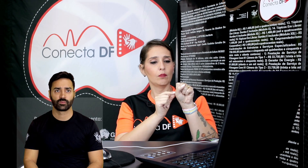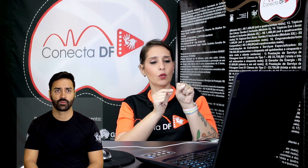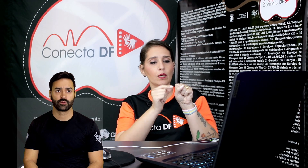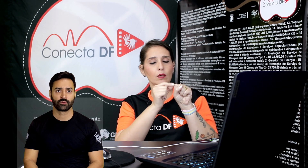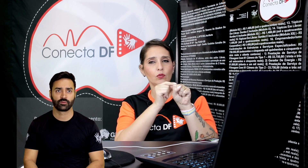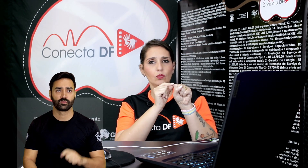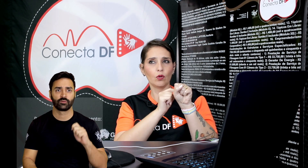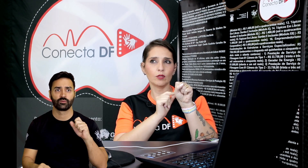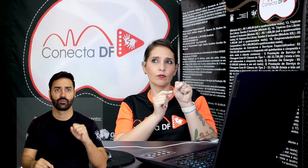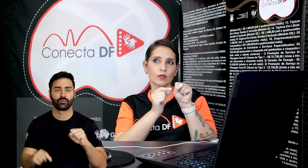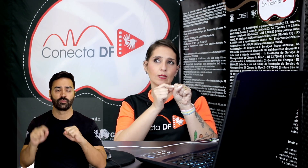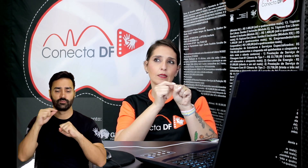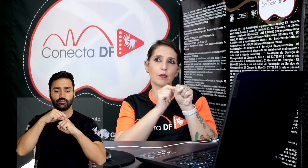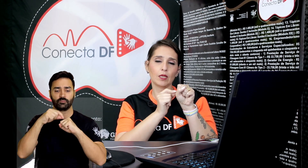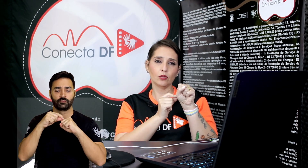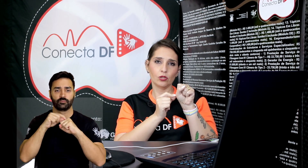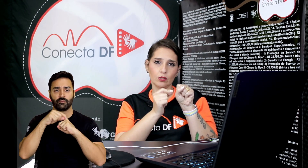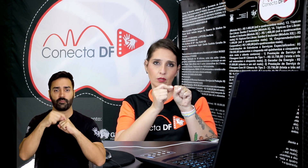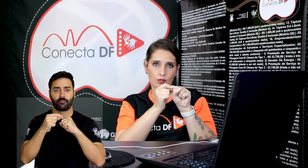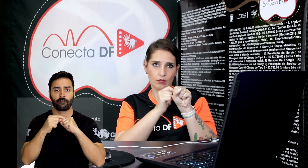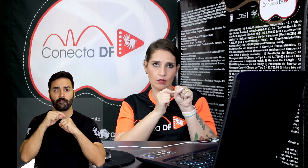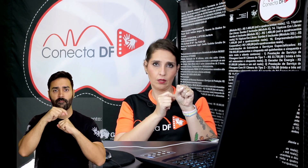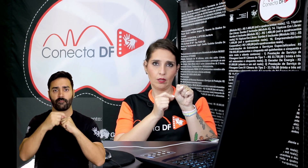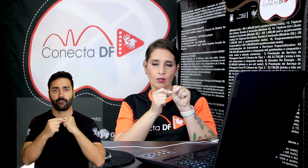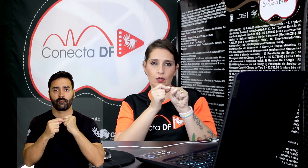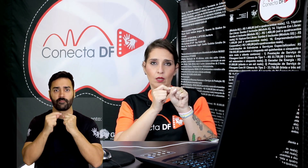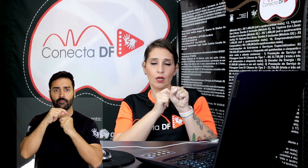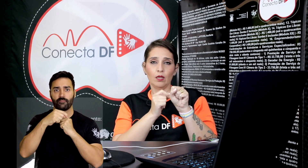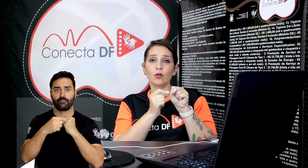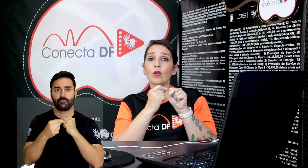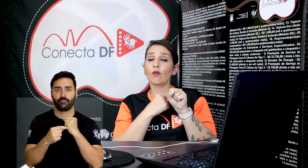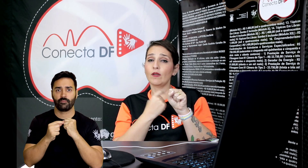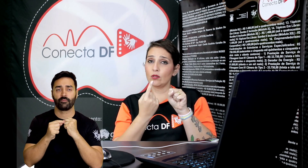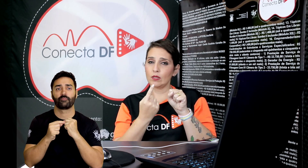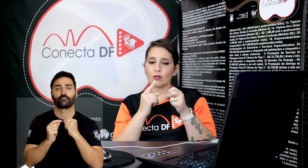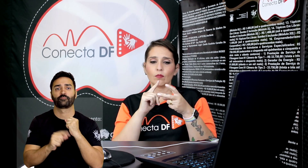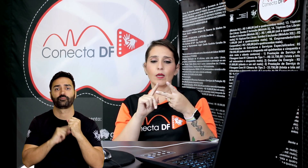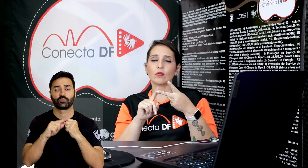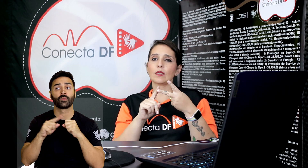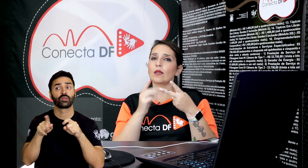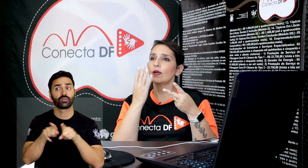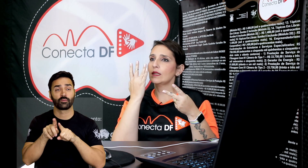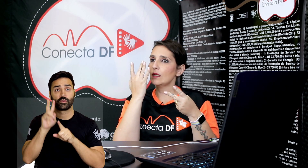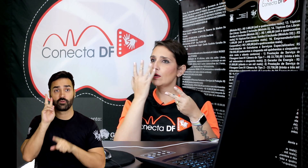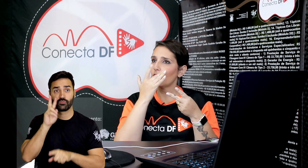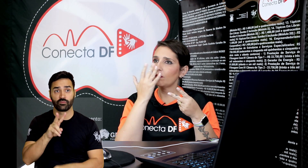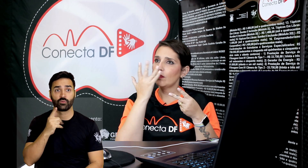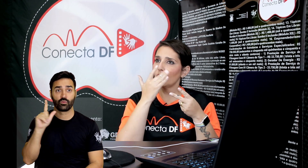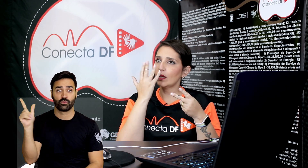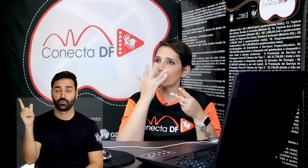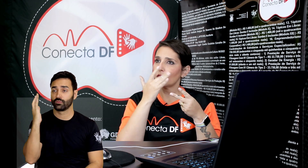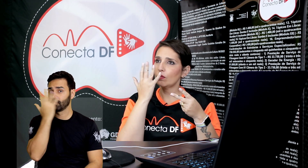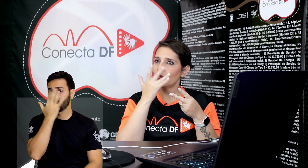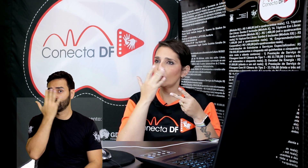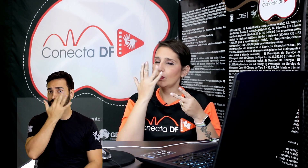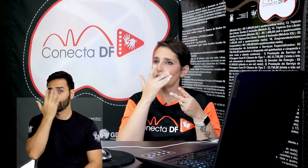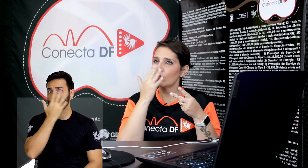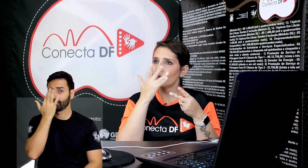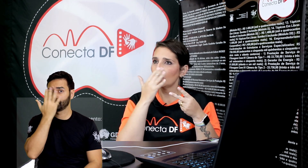assim, morango, como se fossem as sementes. E o que eu vejo sendo mais usado é esse aqui, ó,